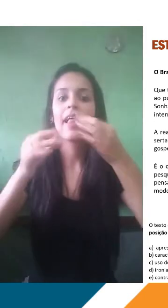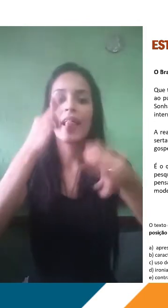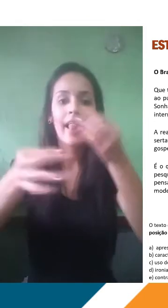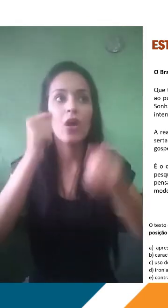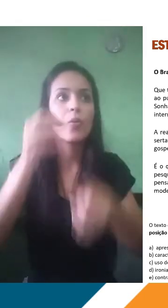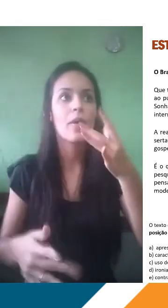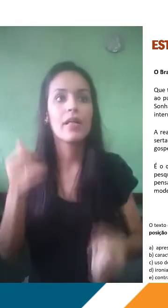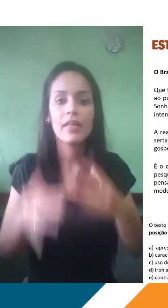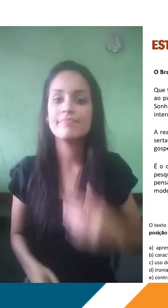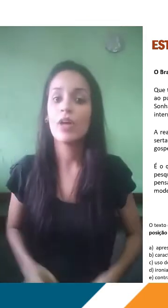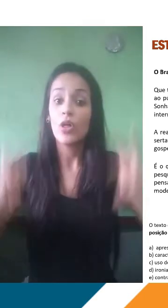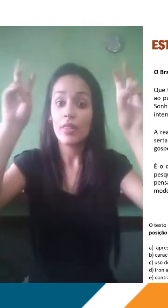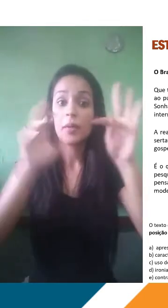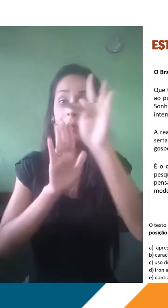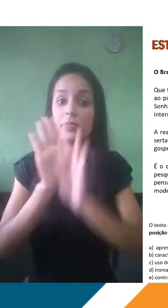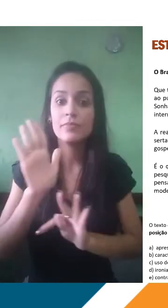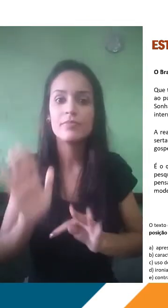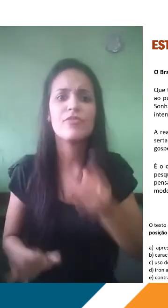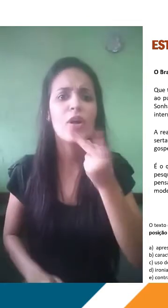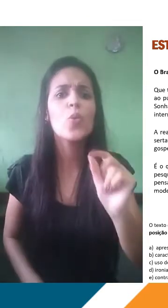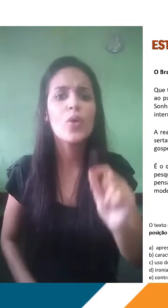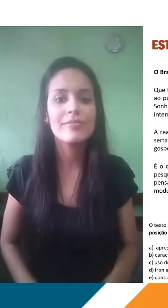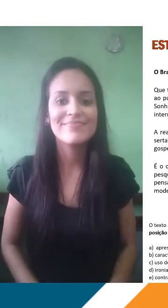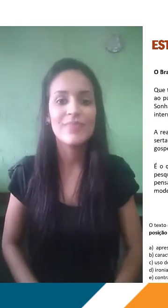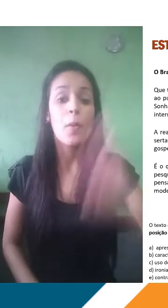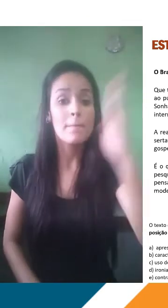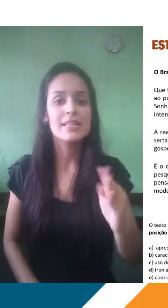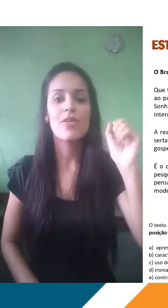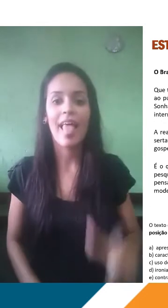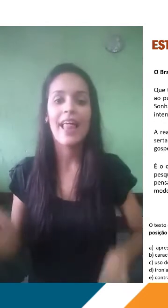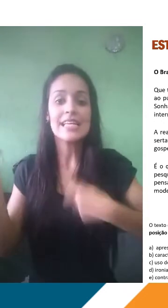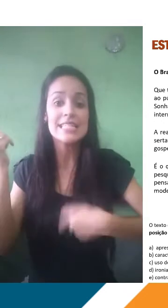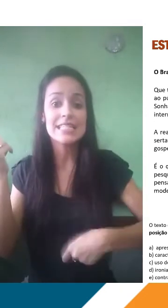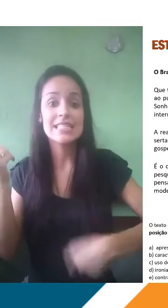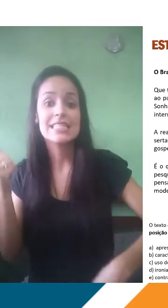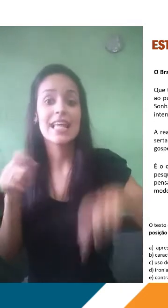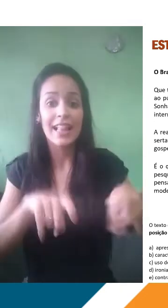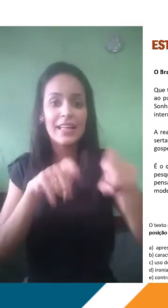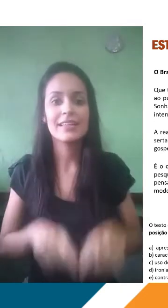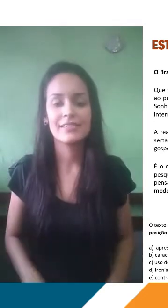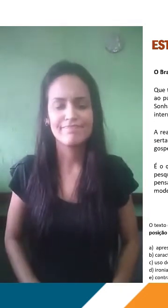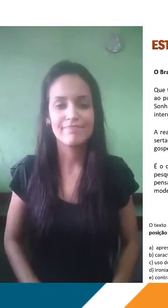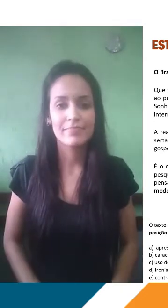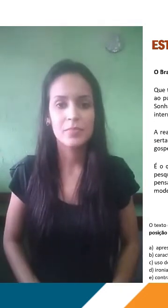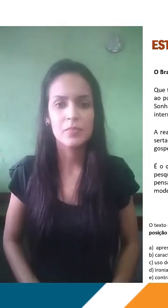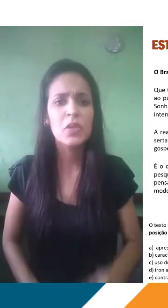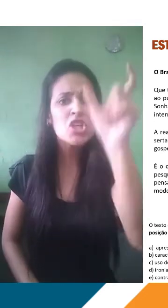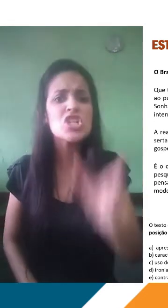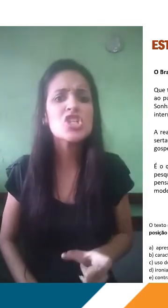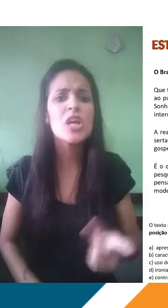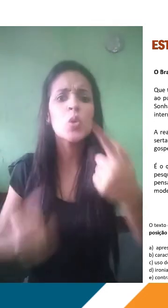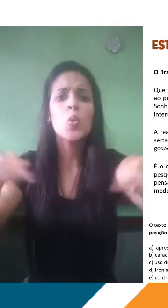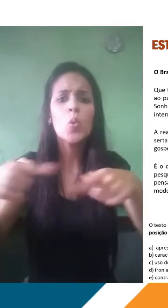O título do texto é O Brasil é sertanejo Vamos ler juntos? Que tipo de música simboliza o Brasil?